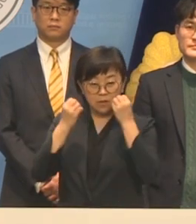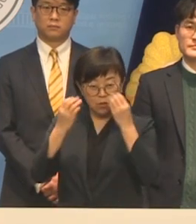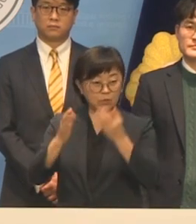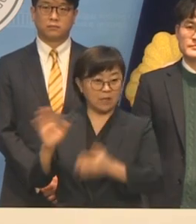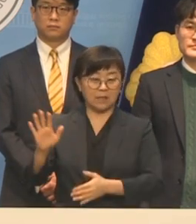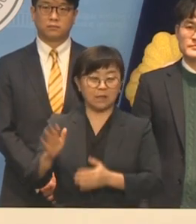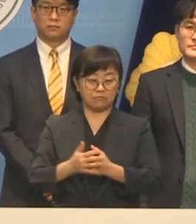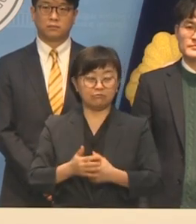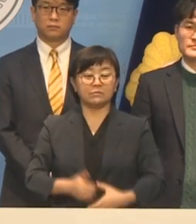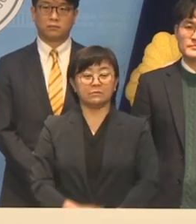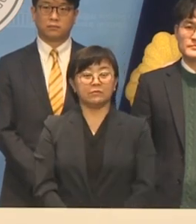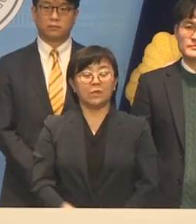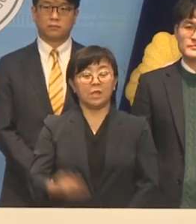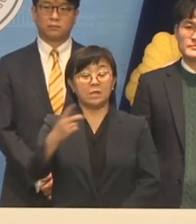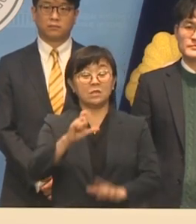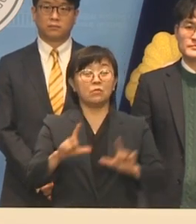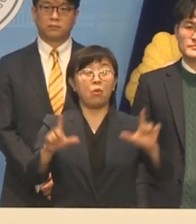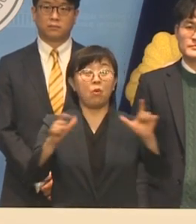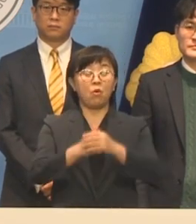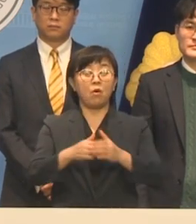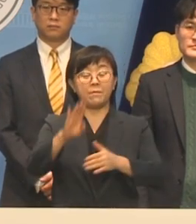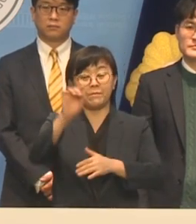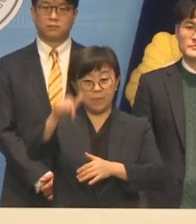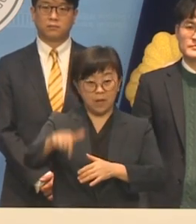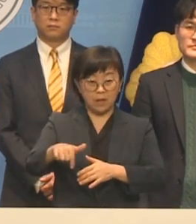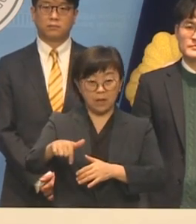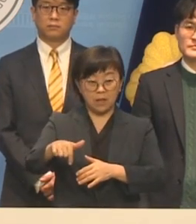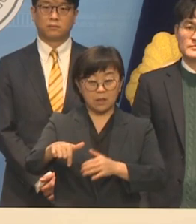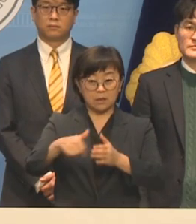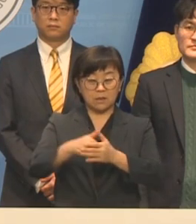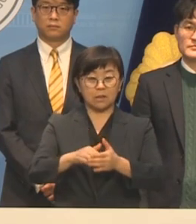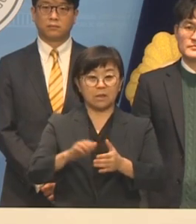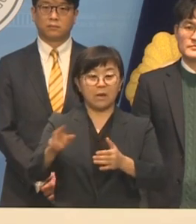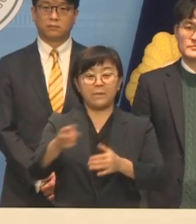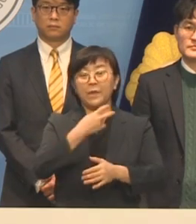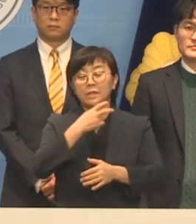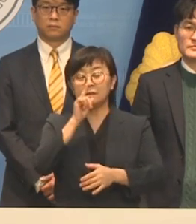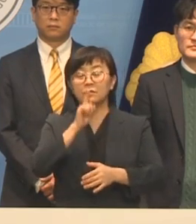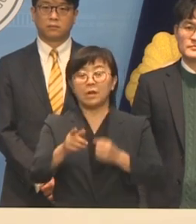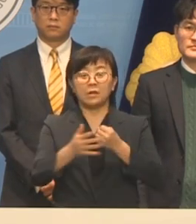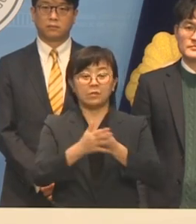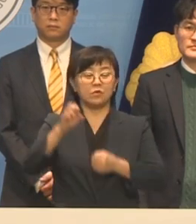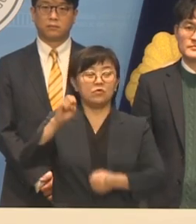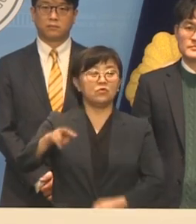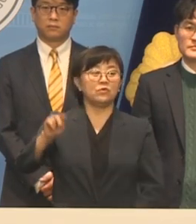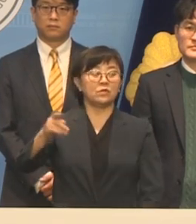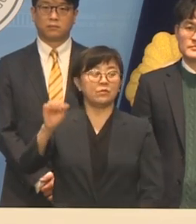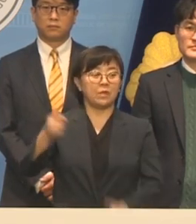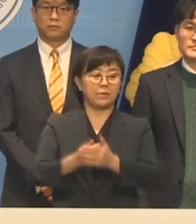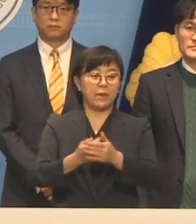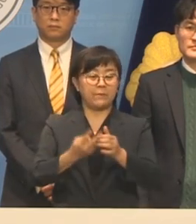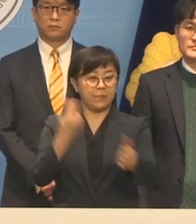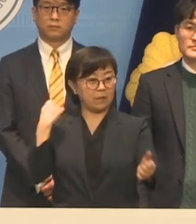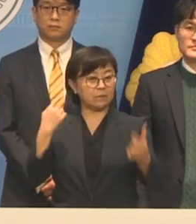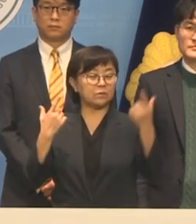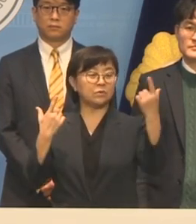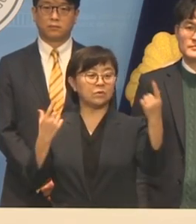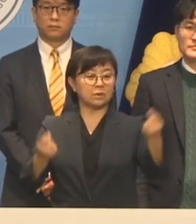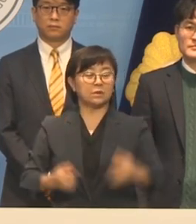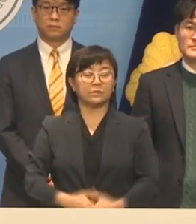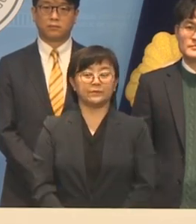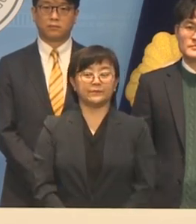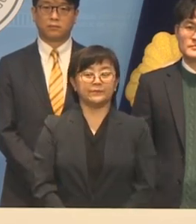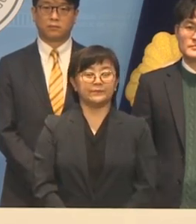않습니다. 2015년 박근혜 대통령이 배신의 정치라 하며 유승민 원내대표를 찍어내던 것과